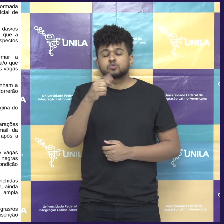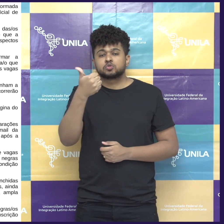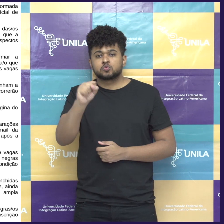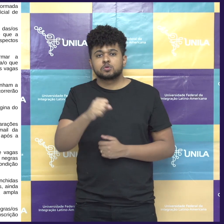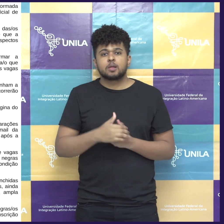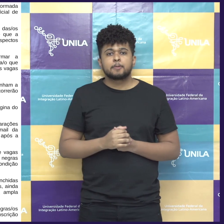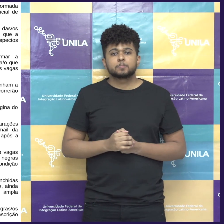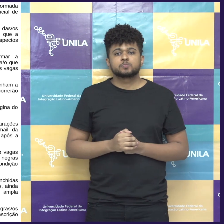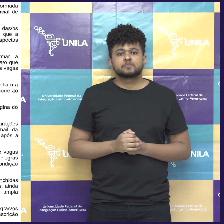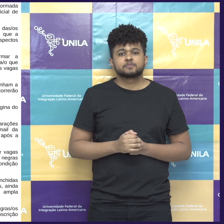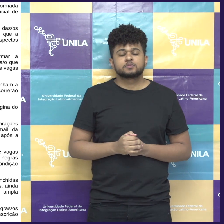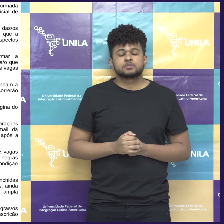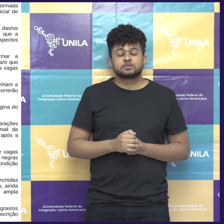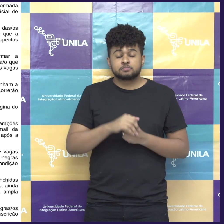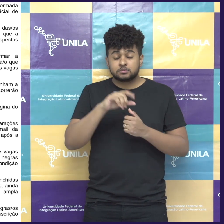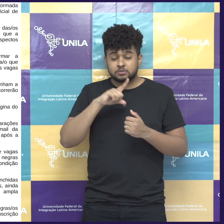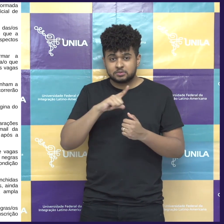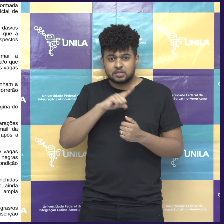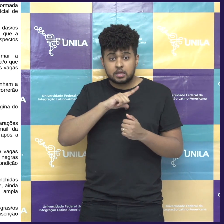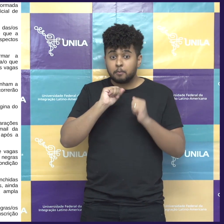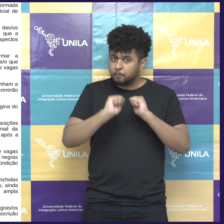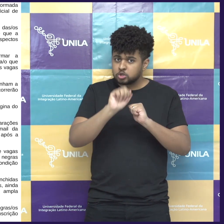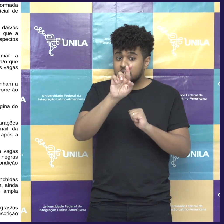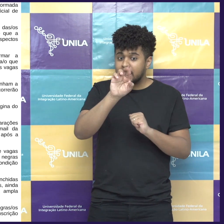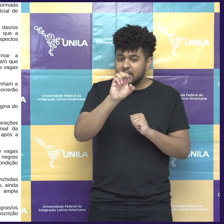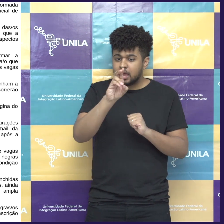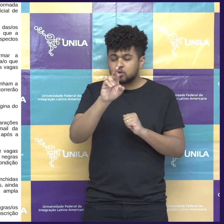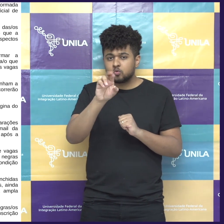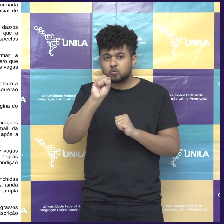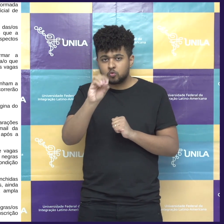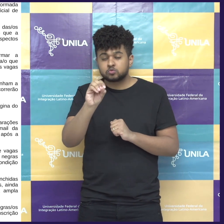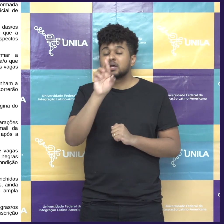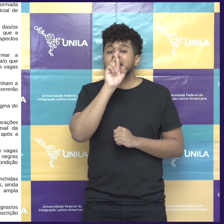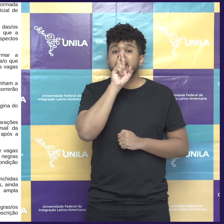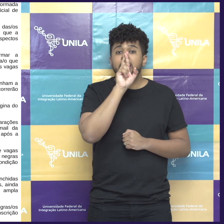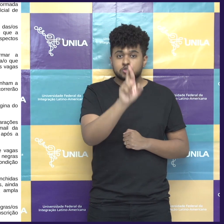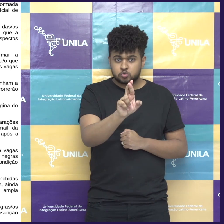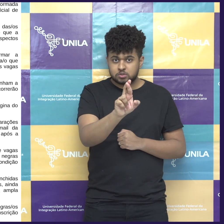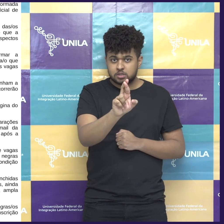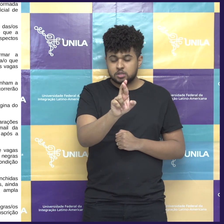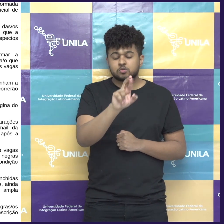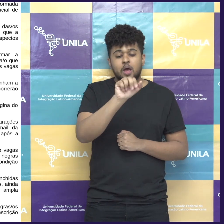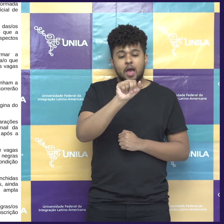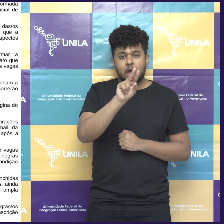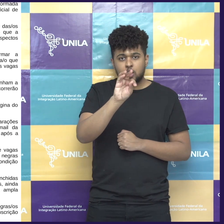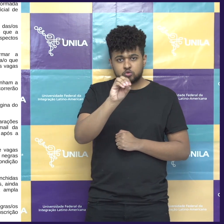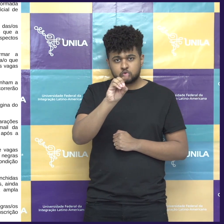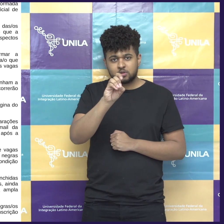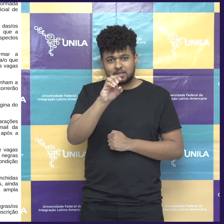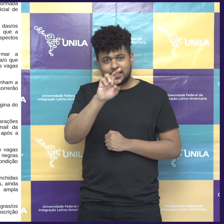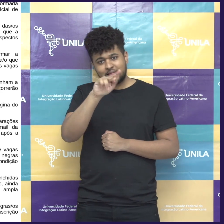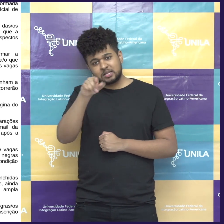3.1.18. Serão admitidos recursos relacionados ao resultado das autodeclarações